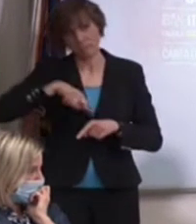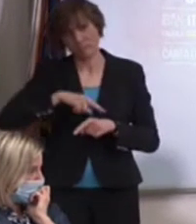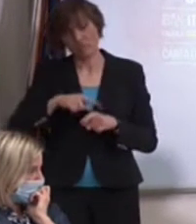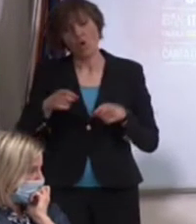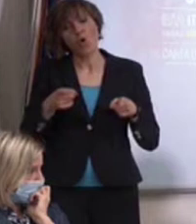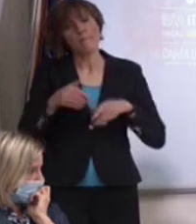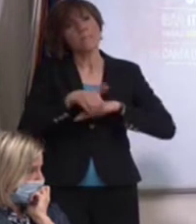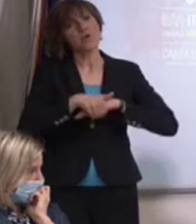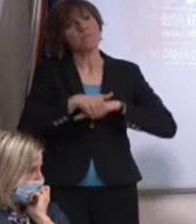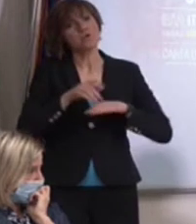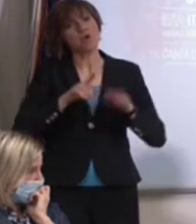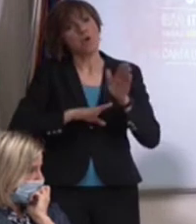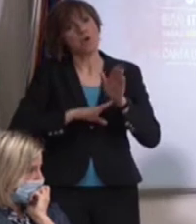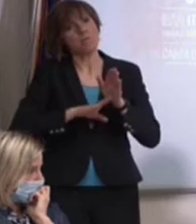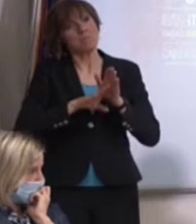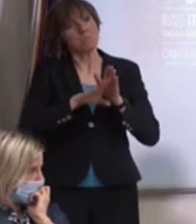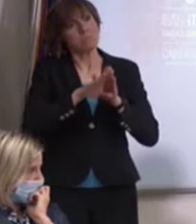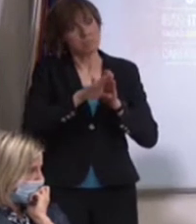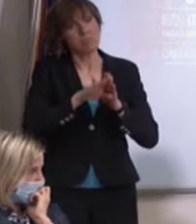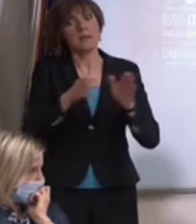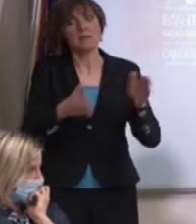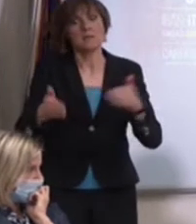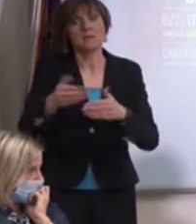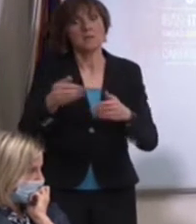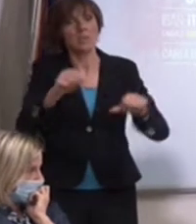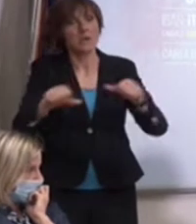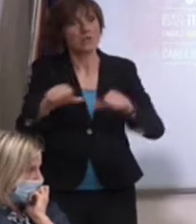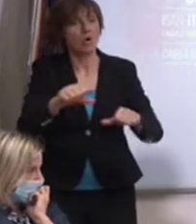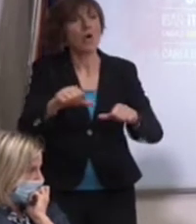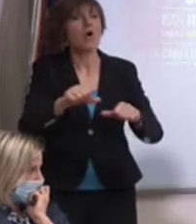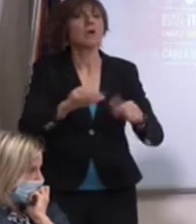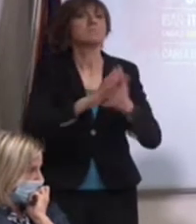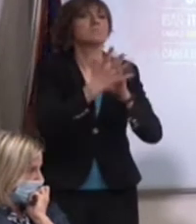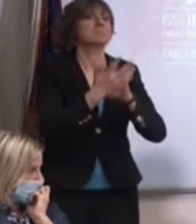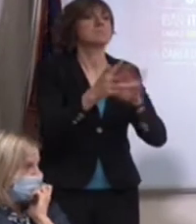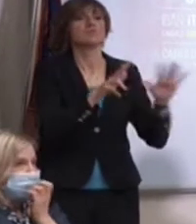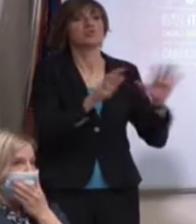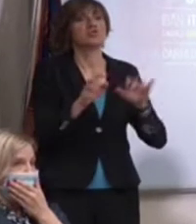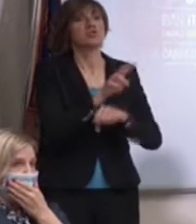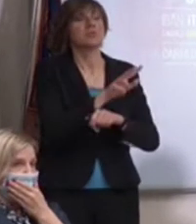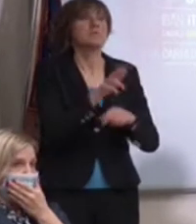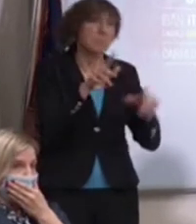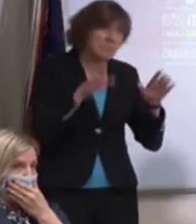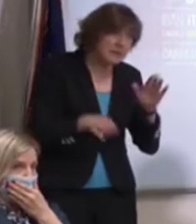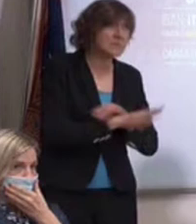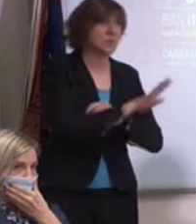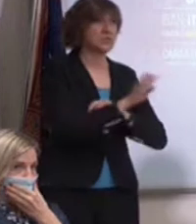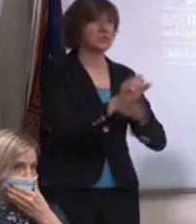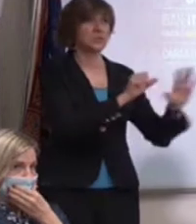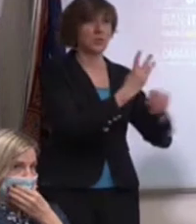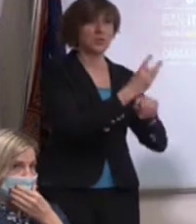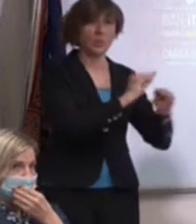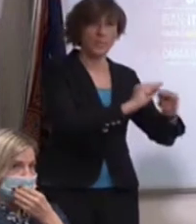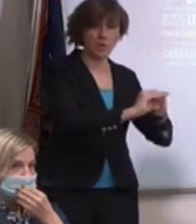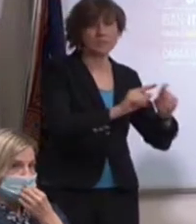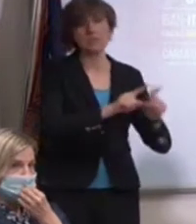riguardano la badante moldava arrivata in pulmino con i suoi connazionali nei giorni immediatamente successivi alla positività della